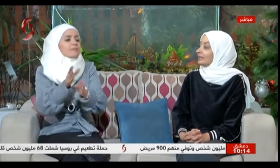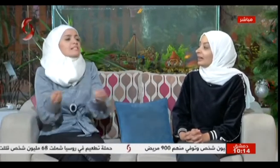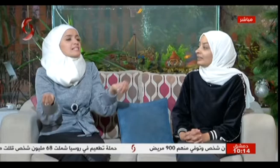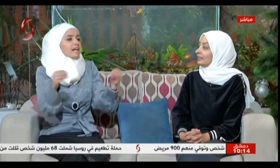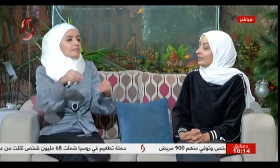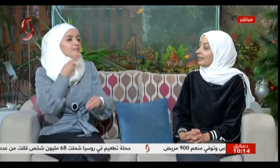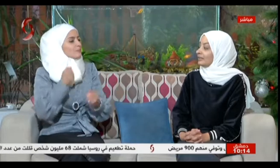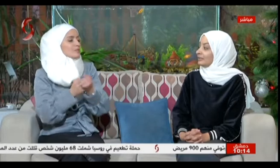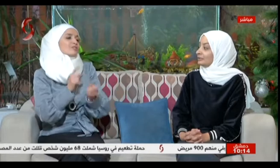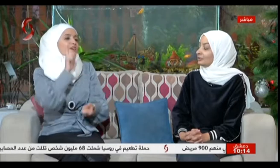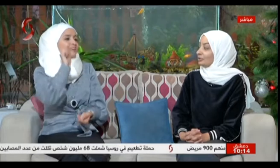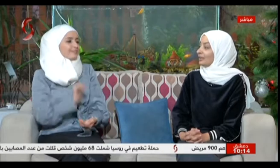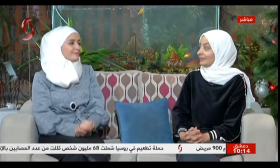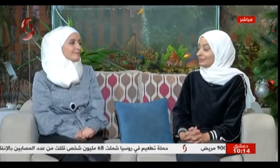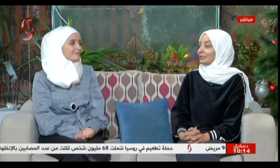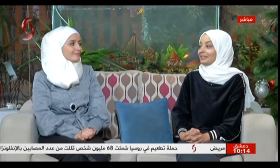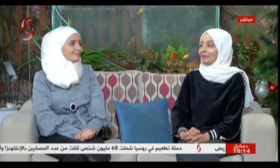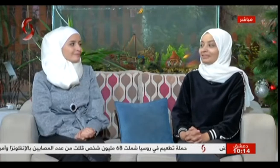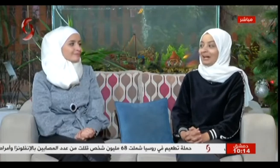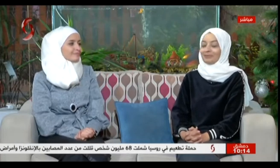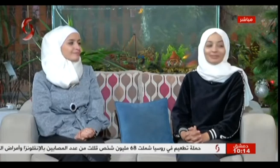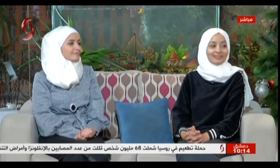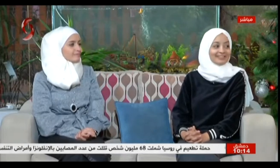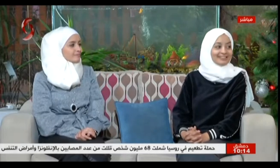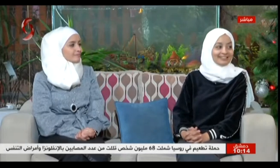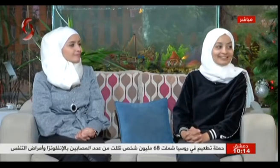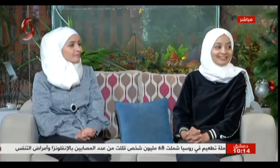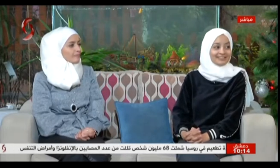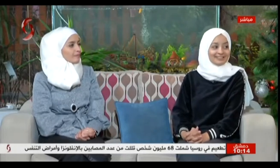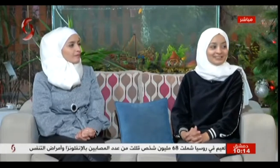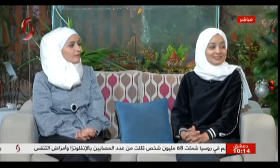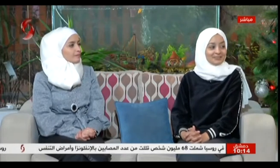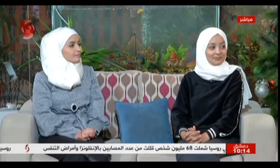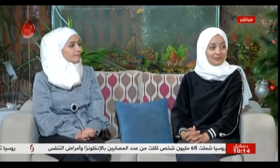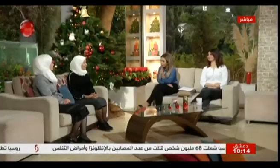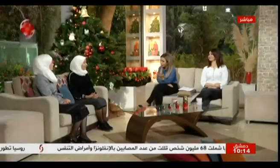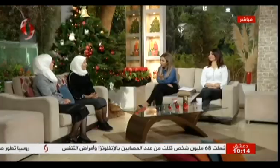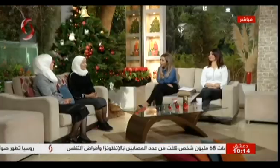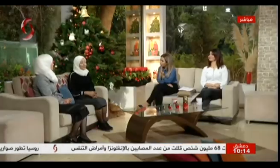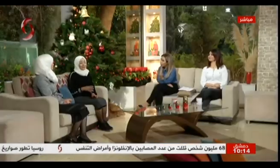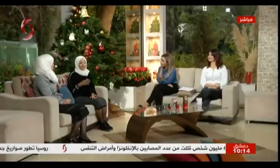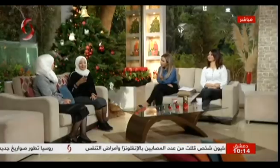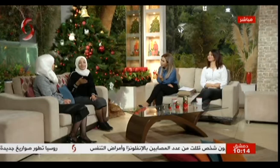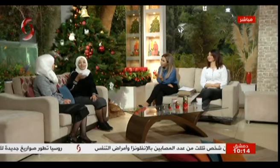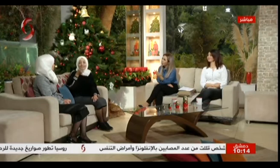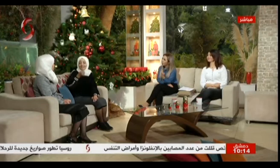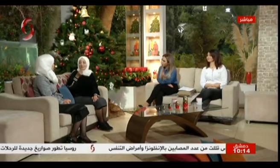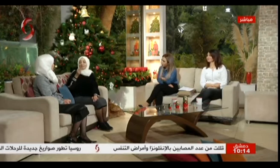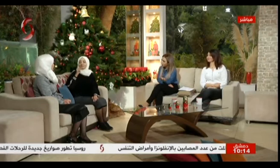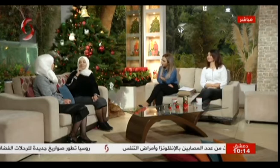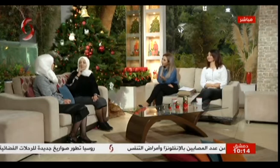بدي كمل للدكتوره ان شاء الله وادعم الاشخاص اللي اكيد بدنا نوجه تحيه